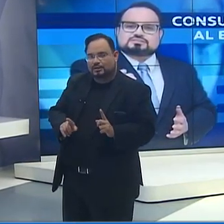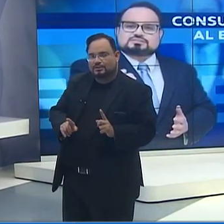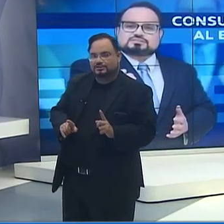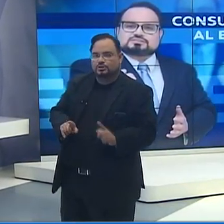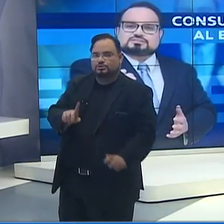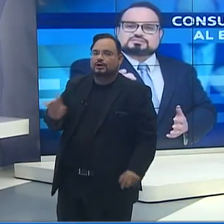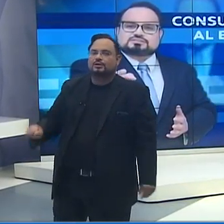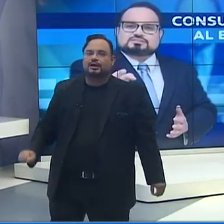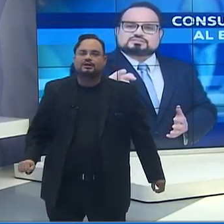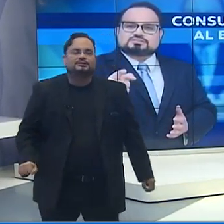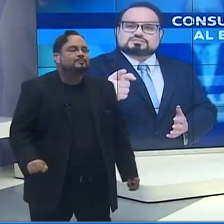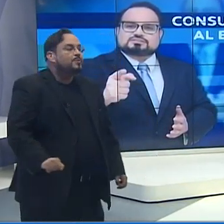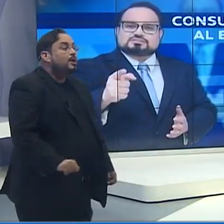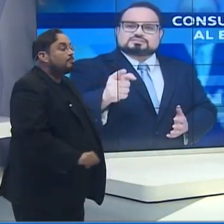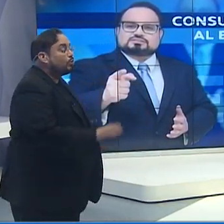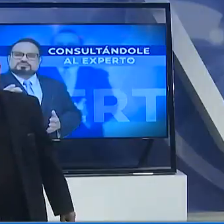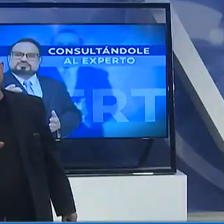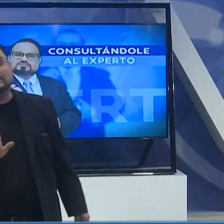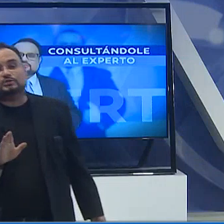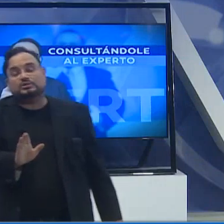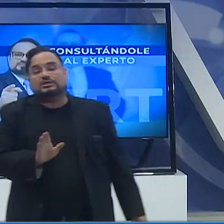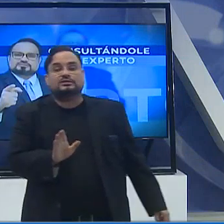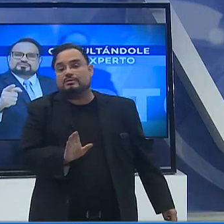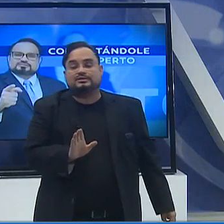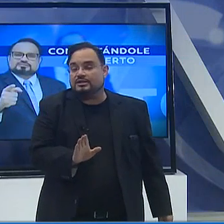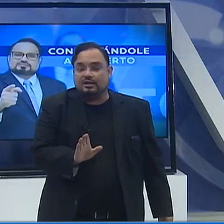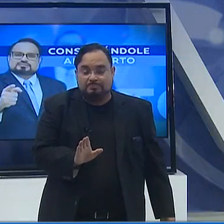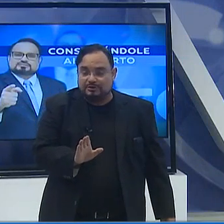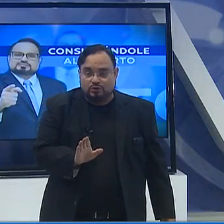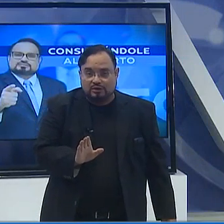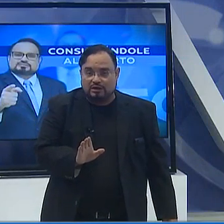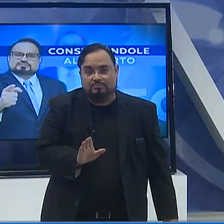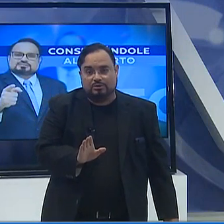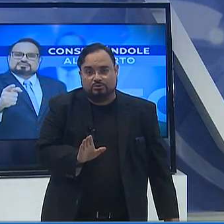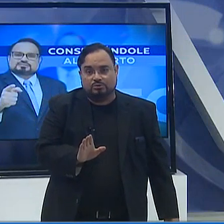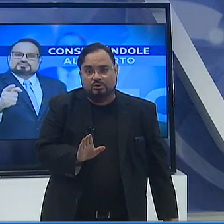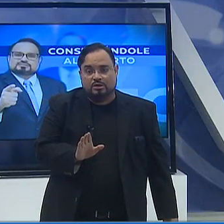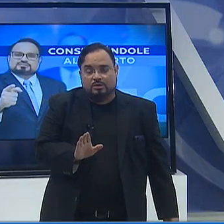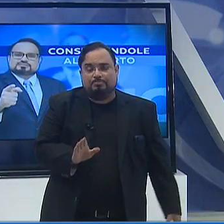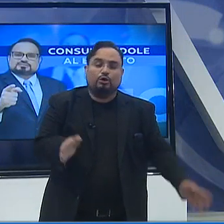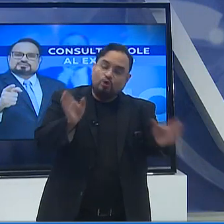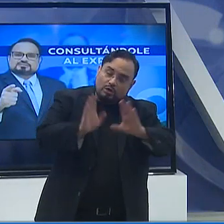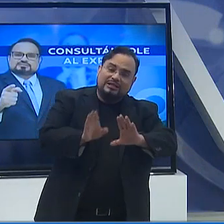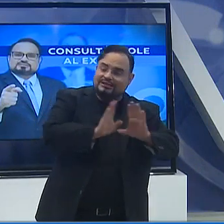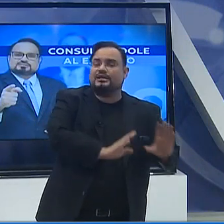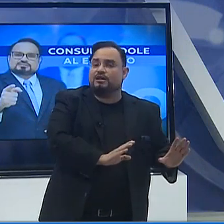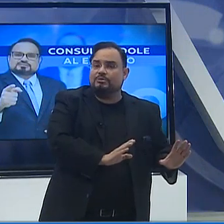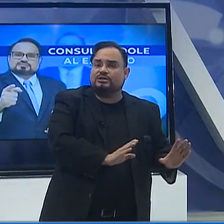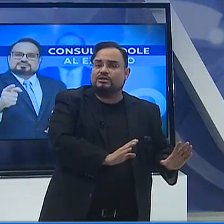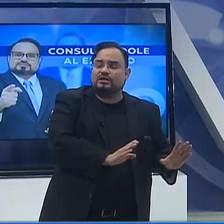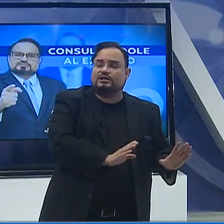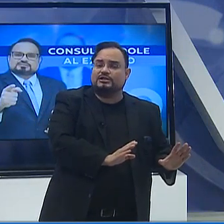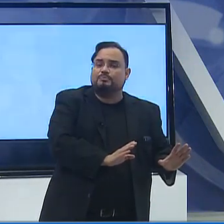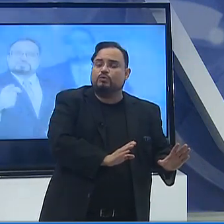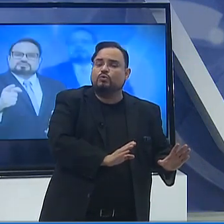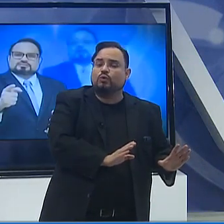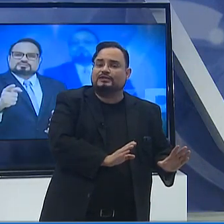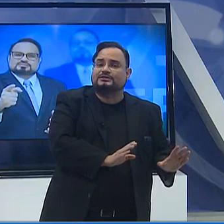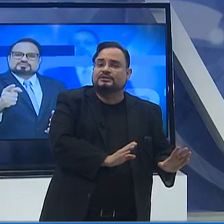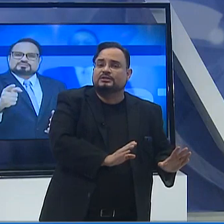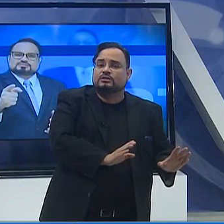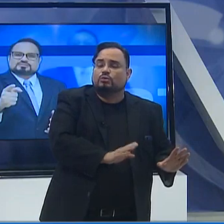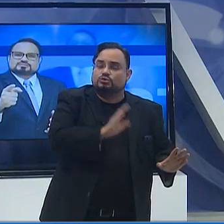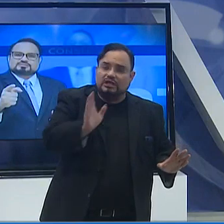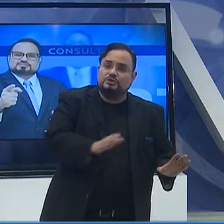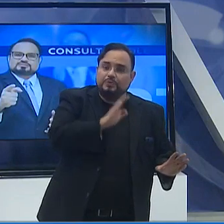bien establecido. ¿Sabe qué es? Por un juez no está establecida la pensión de alimentos. Pero no necesariamente tiene que ser por un